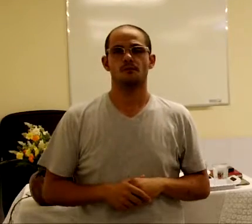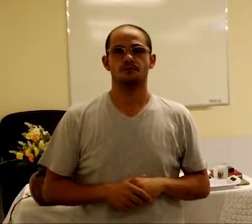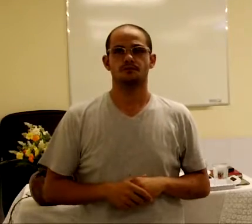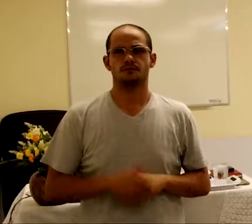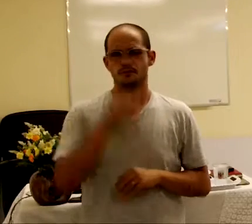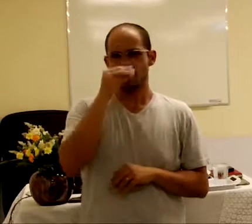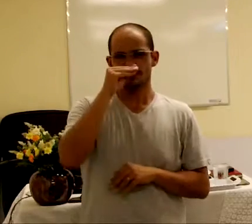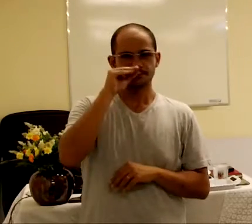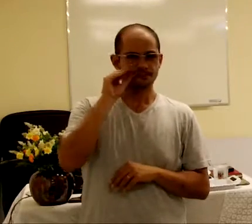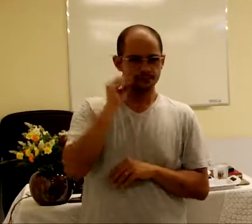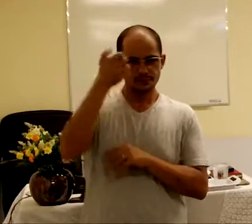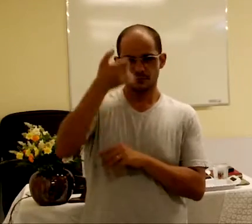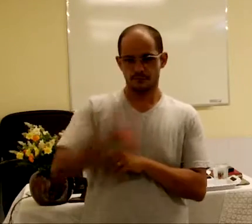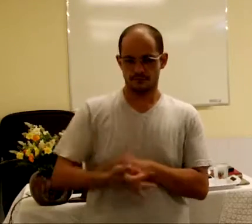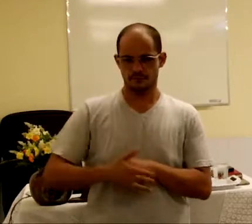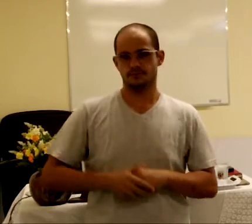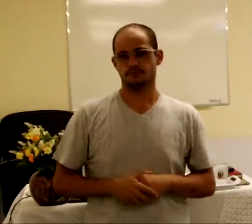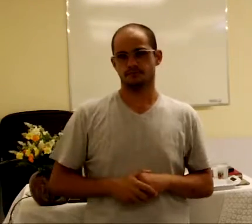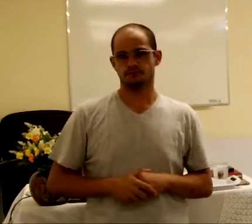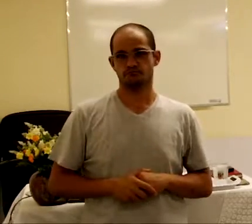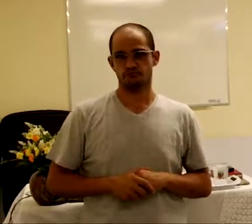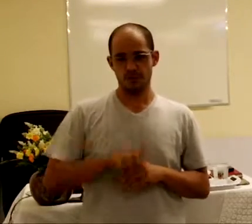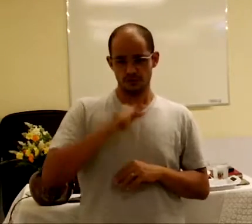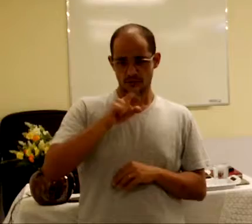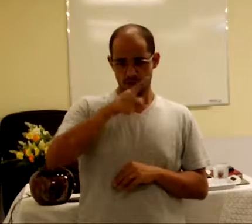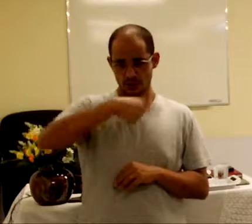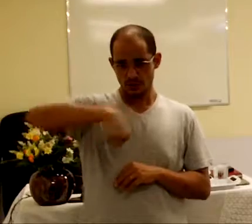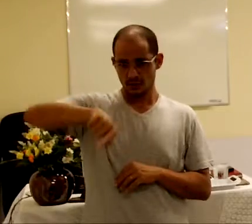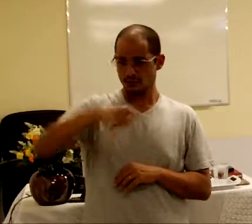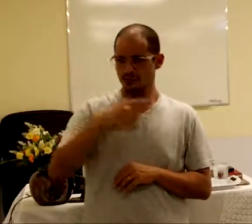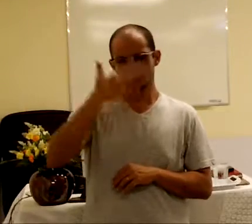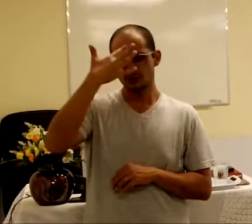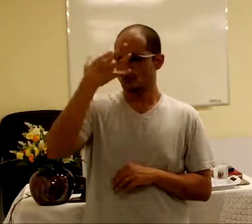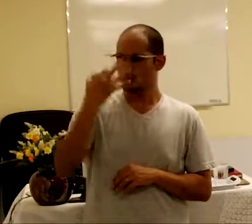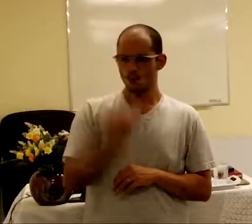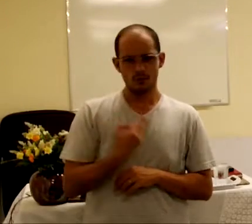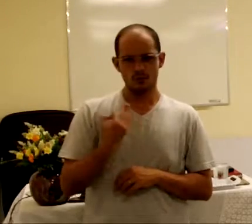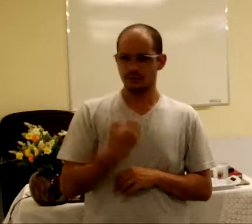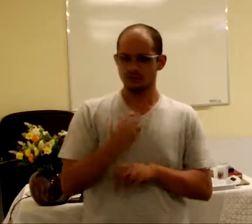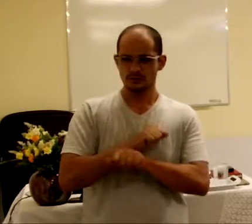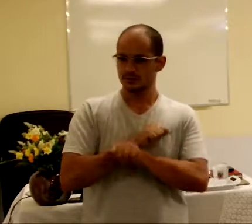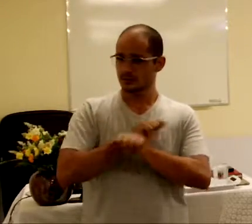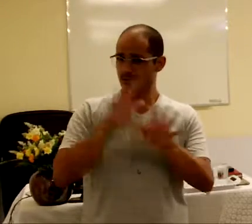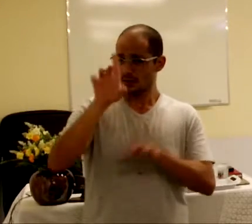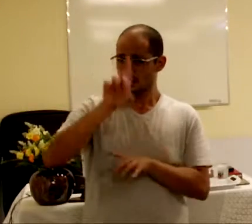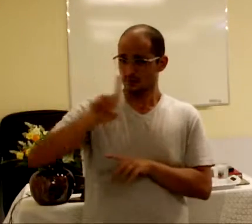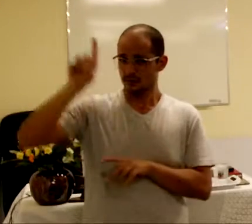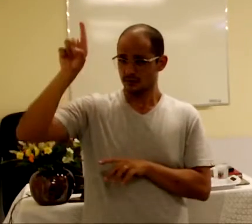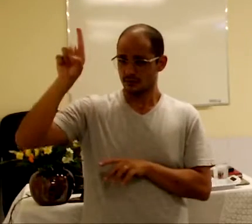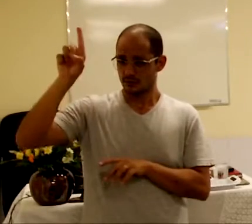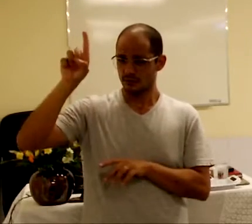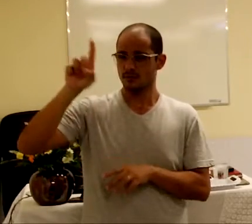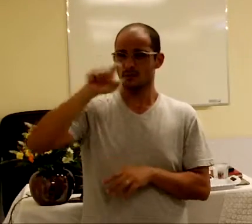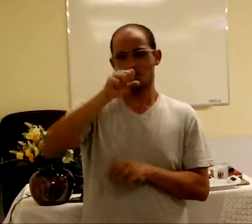Kardec diz o seguinte: se a gente não consegue dar conta do que é Deus, nós podemos, por raciocínio, né,